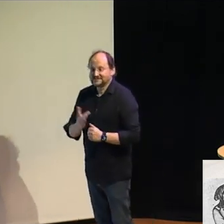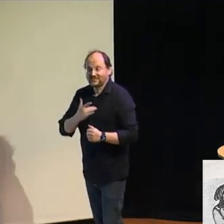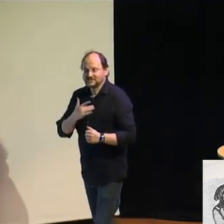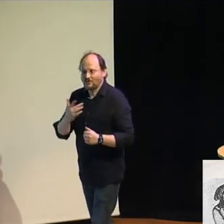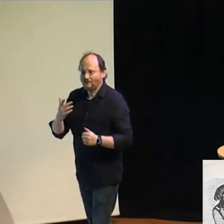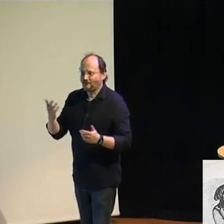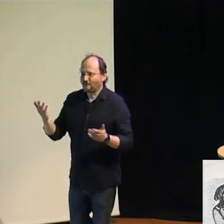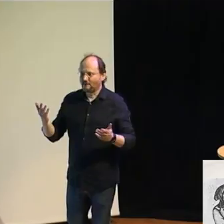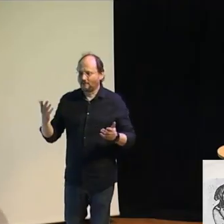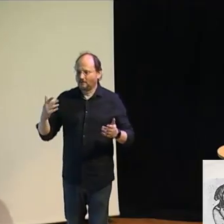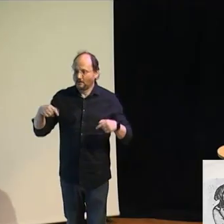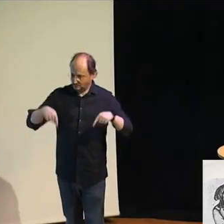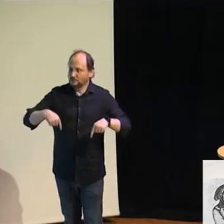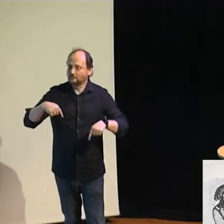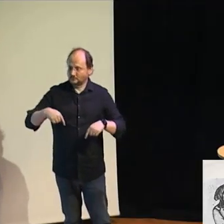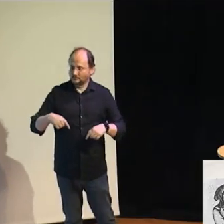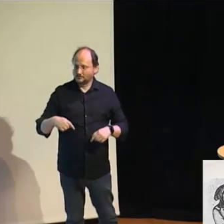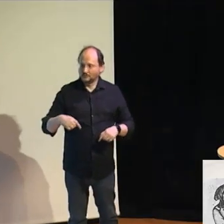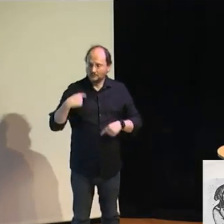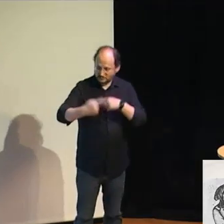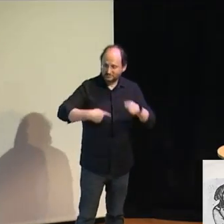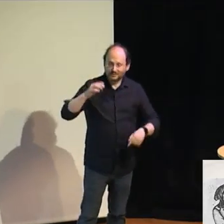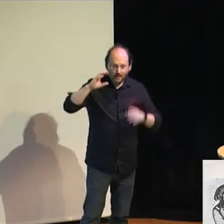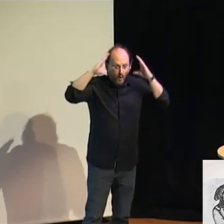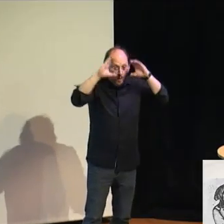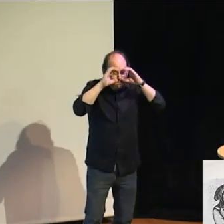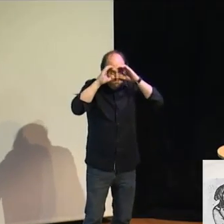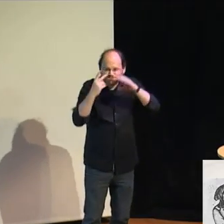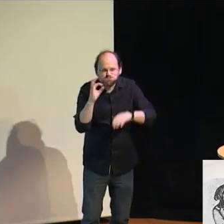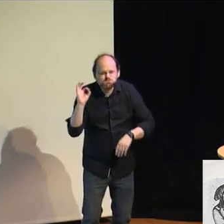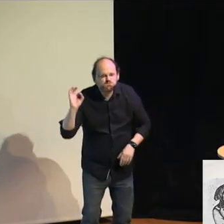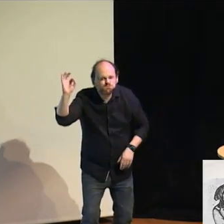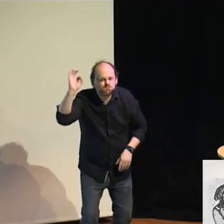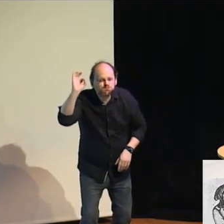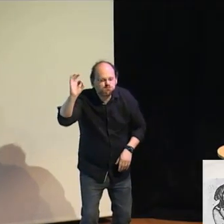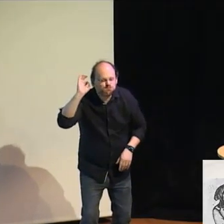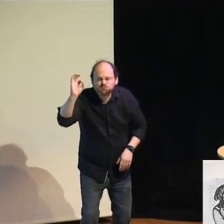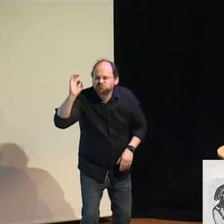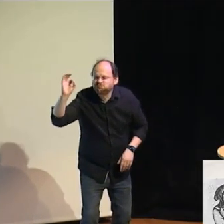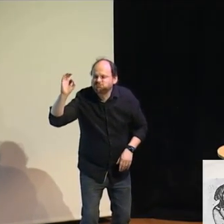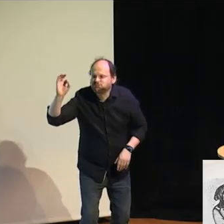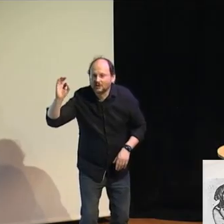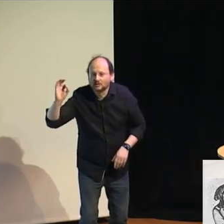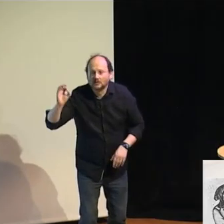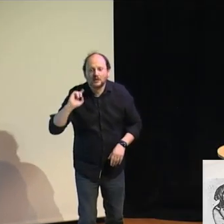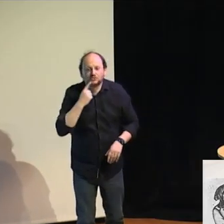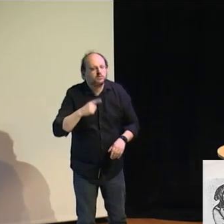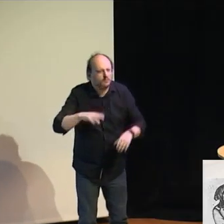plutôt de cette origine-là que je viens de vous décrire. Oui, oui, tout à fait, c'est un héritage. En plongée aussi, d'ailleurs, on dit oui comme